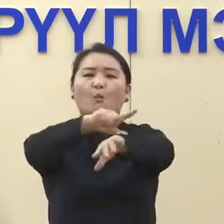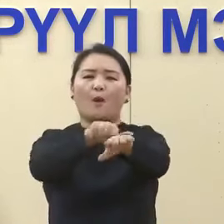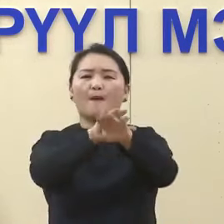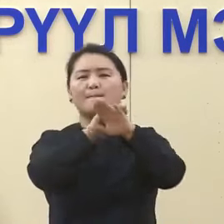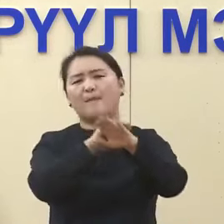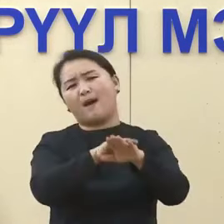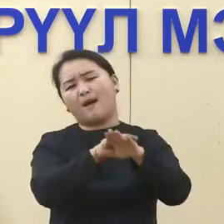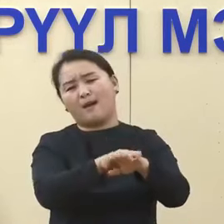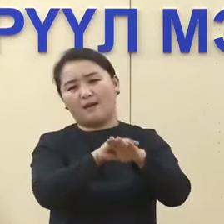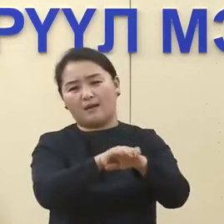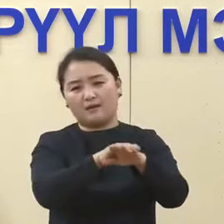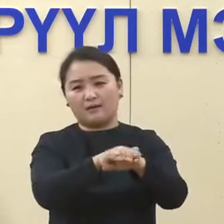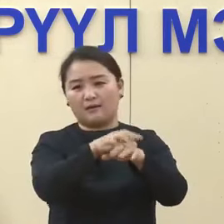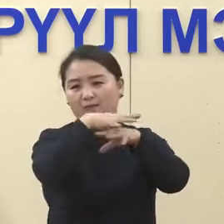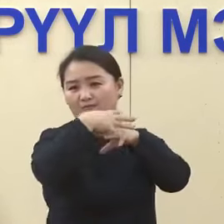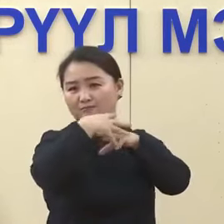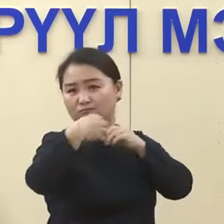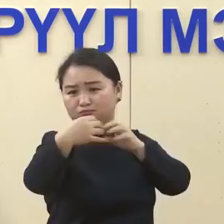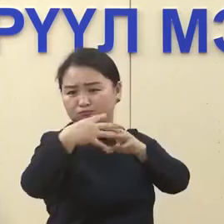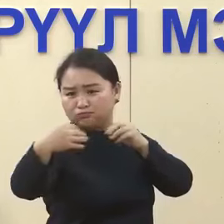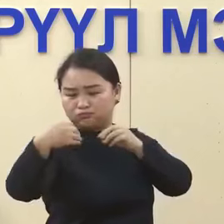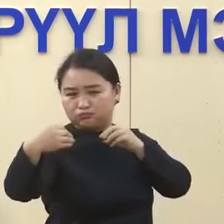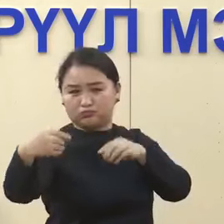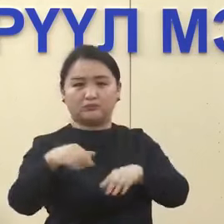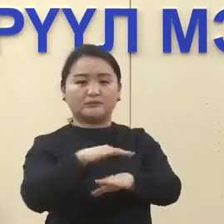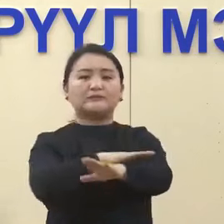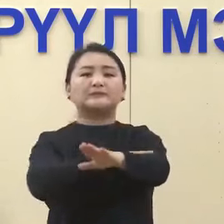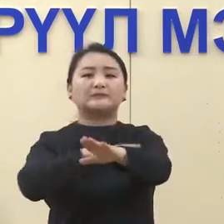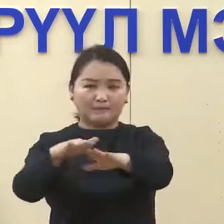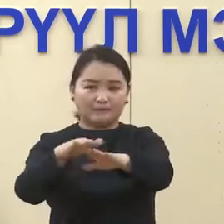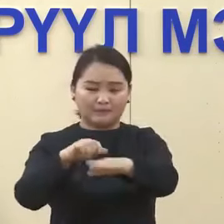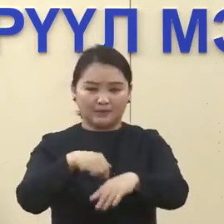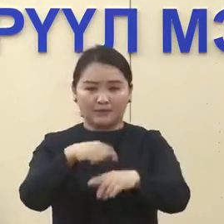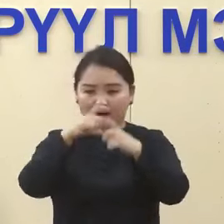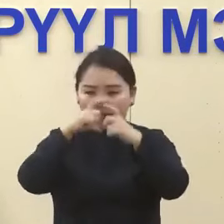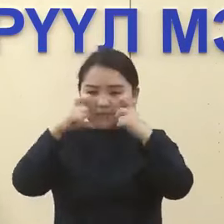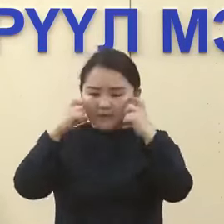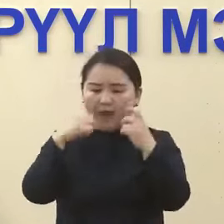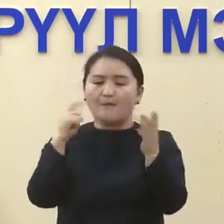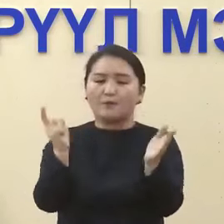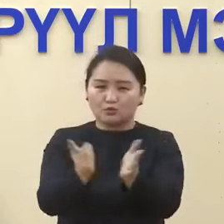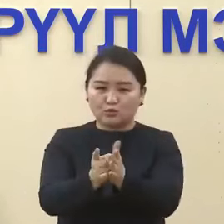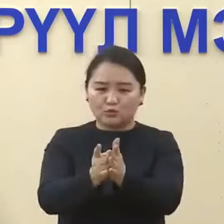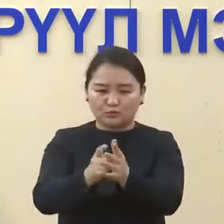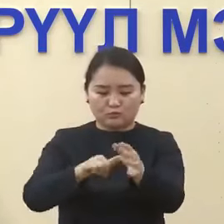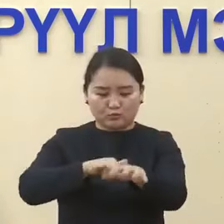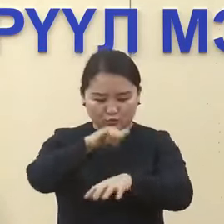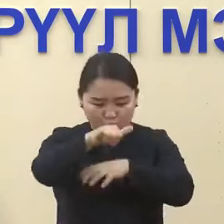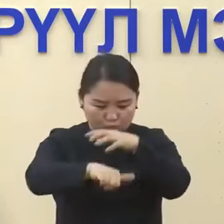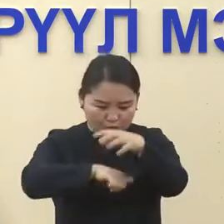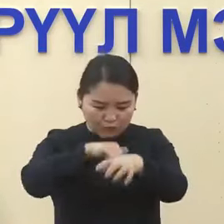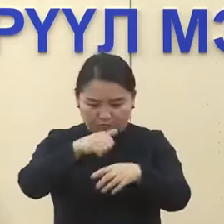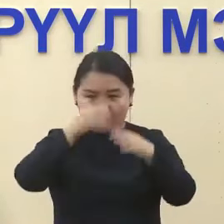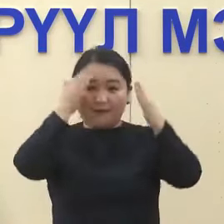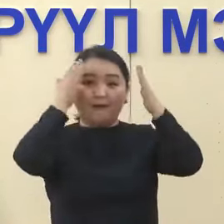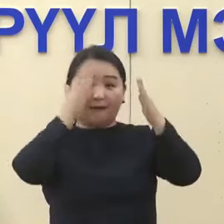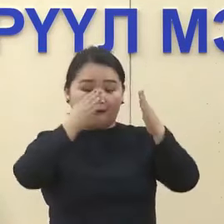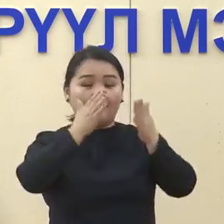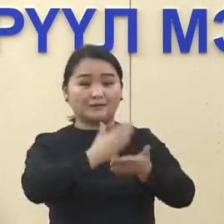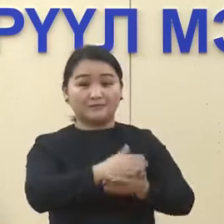халдварыг түгэх зам болж байна гэж үзэж байгаа учраас амны хаалт зөөх нь маш чухал байна гэдгийг улс орнууд онцолж байгааг анхаарах